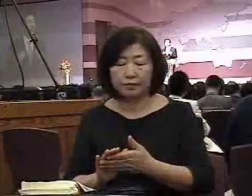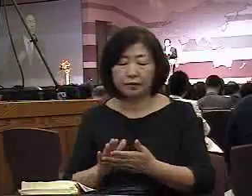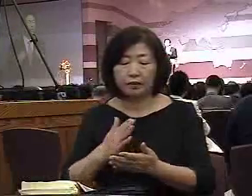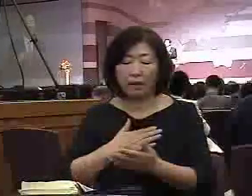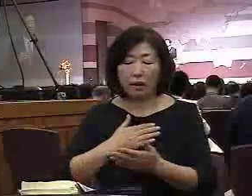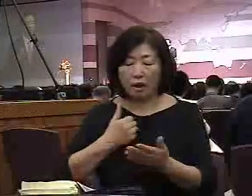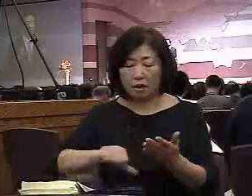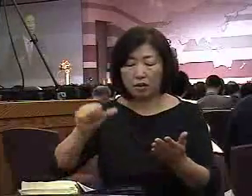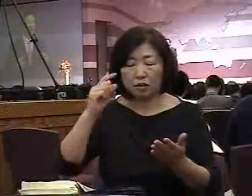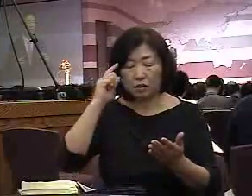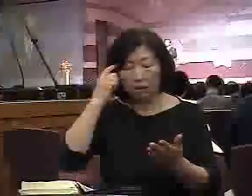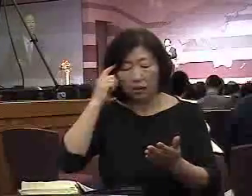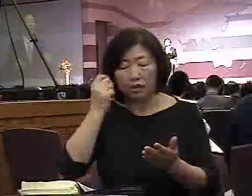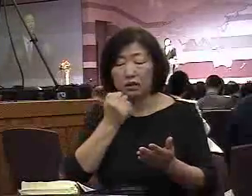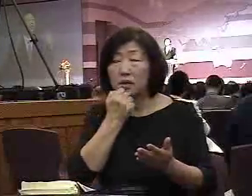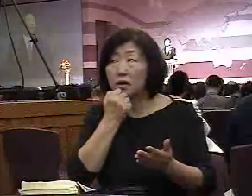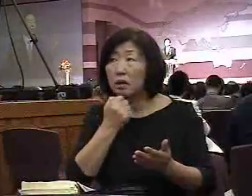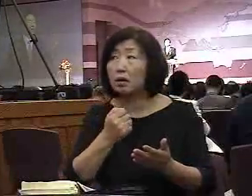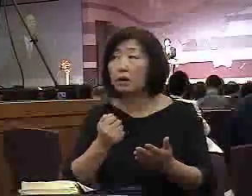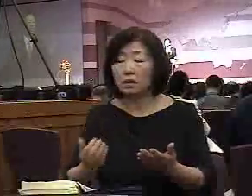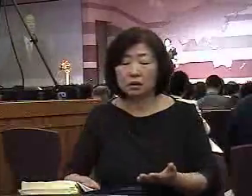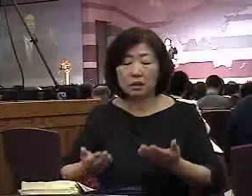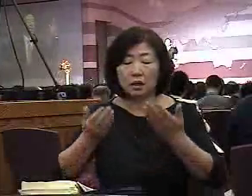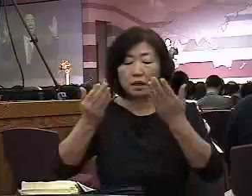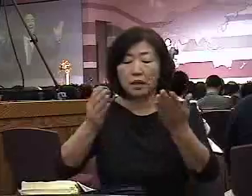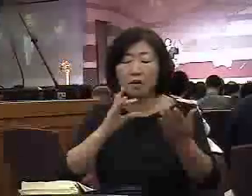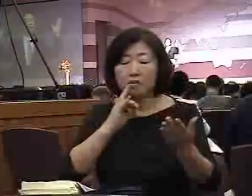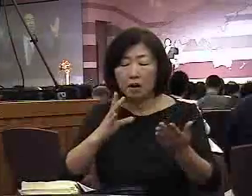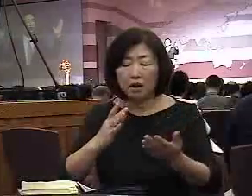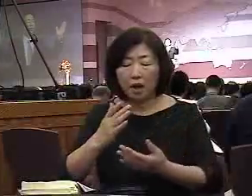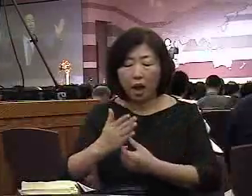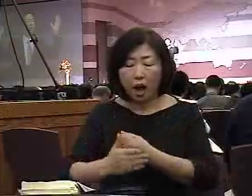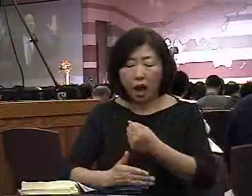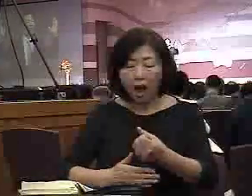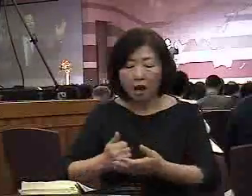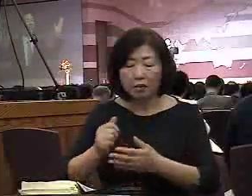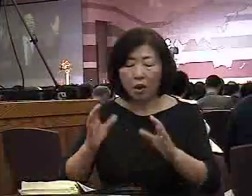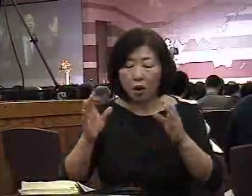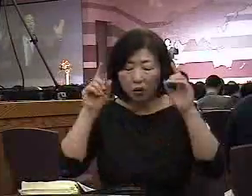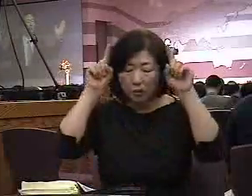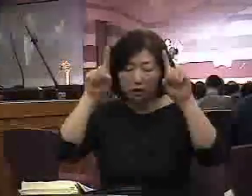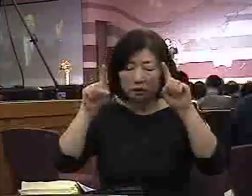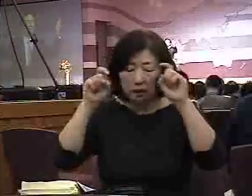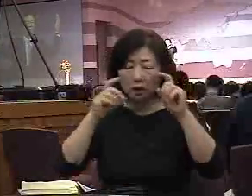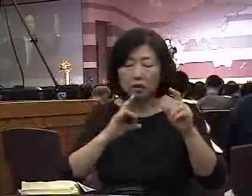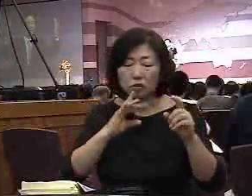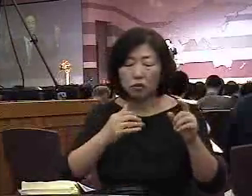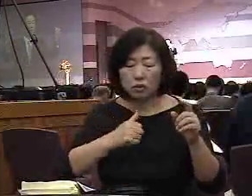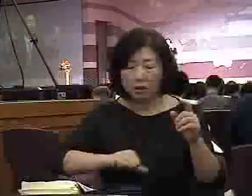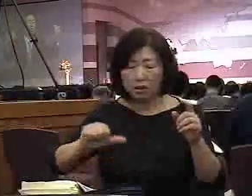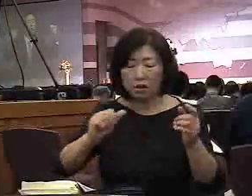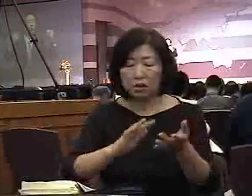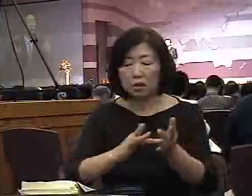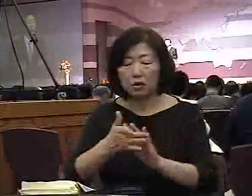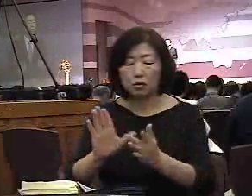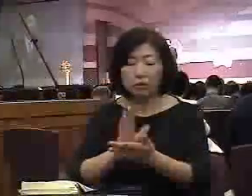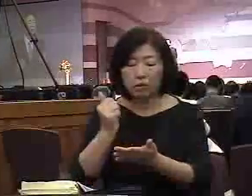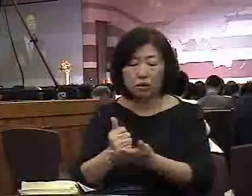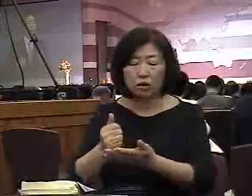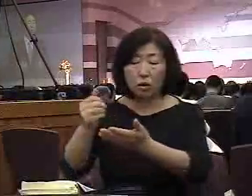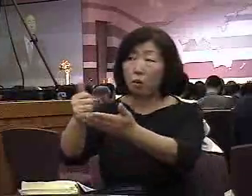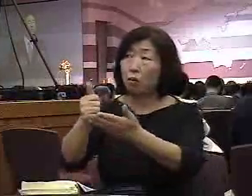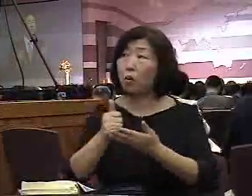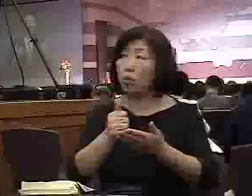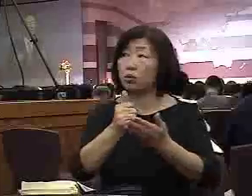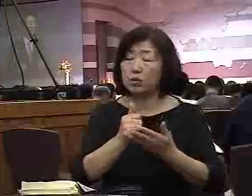내 아들이라고 생각했던 이삭을 드려야만 하나님의 어린 양, 하나님의 독생자 예수 그리스도를 모실 수